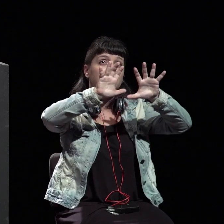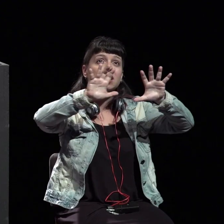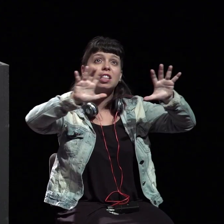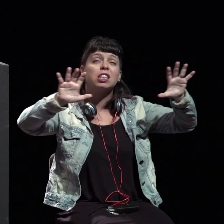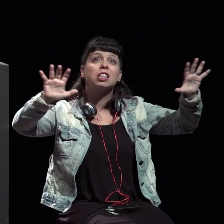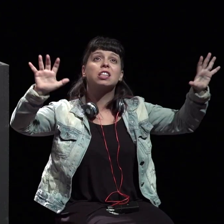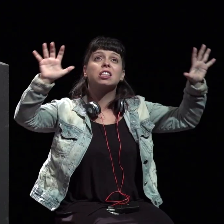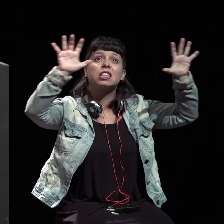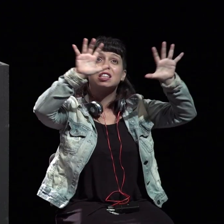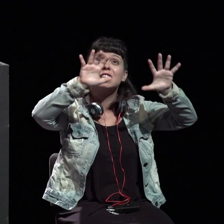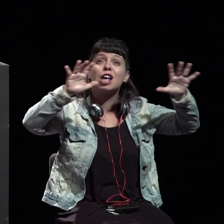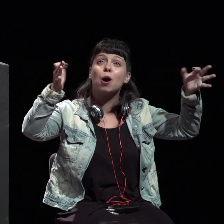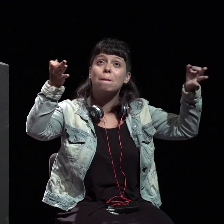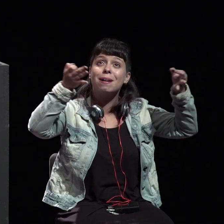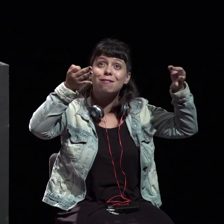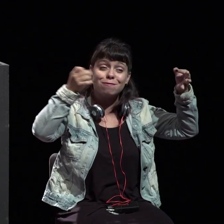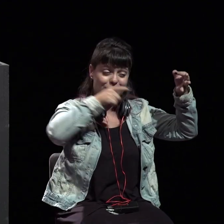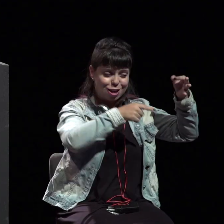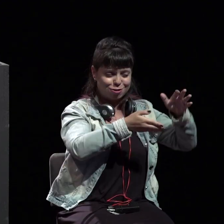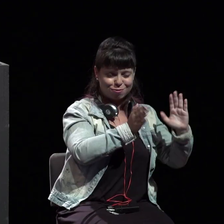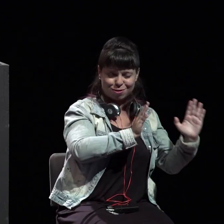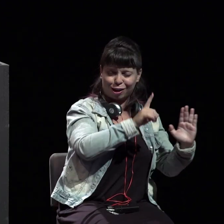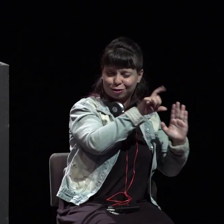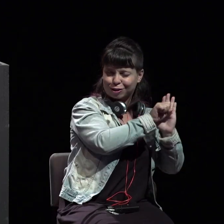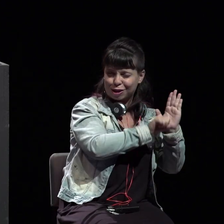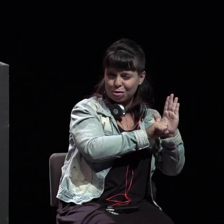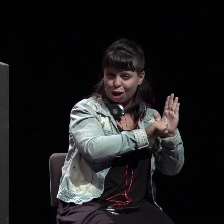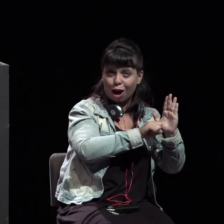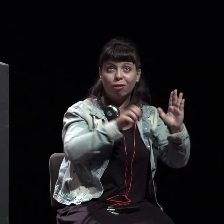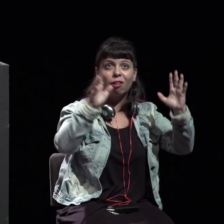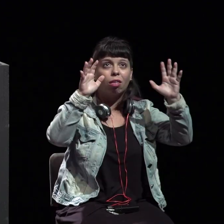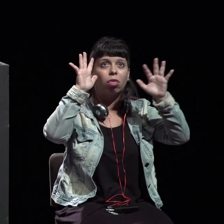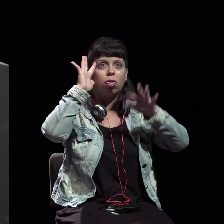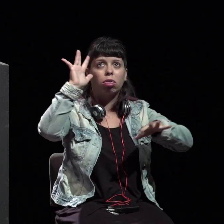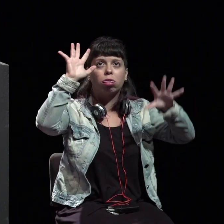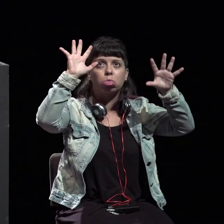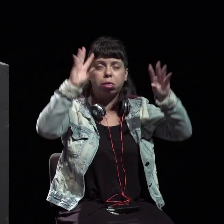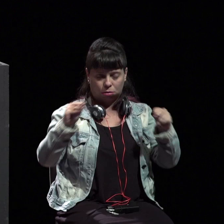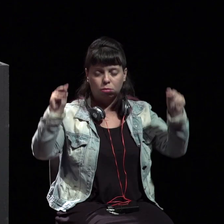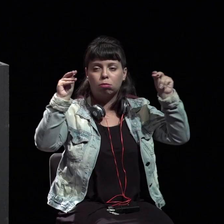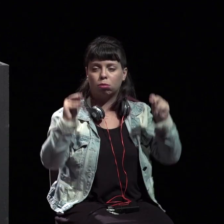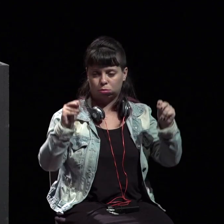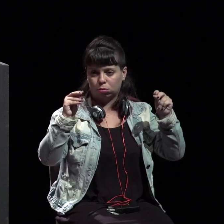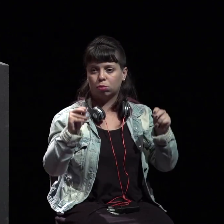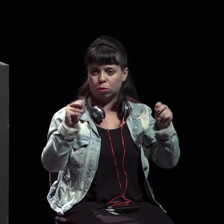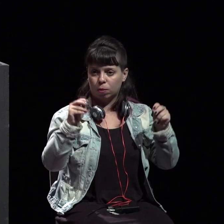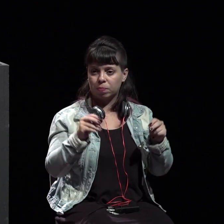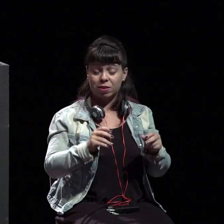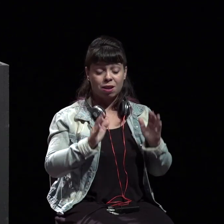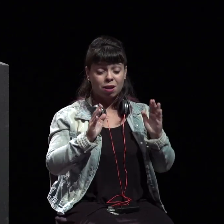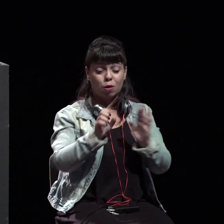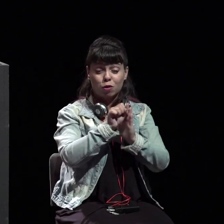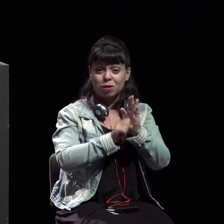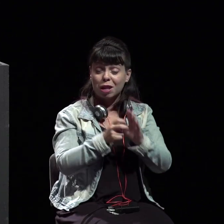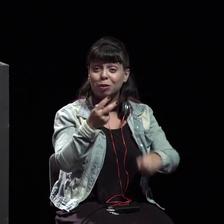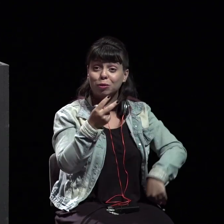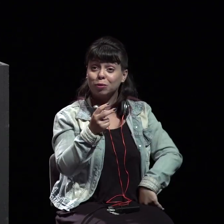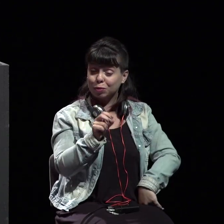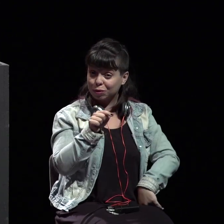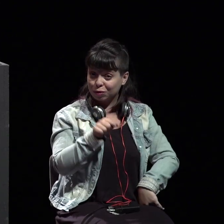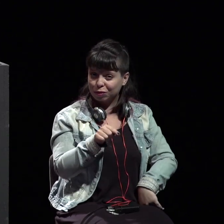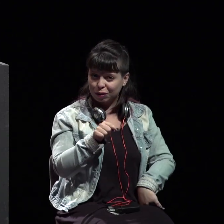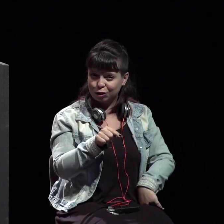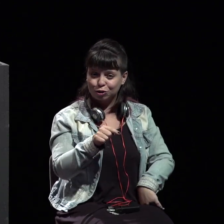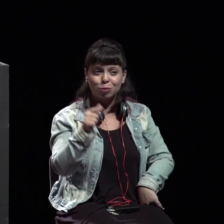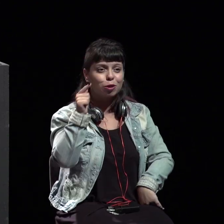pelo iluminismo fora uma ilusão. Mais do que uma ideia linear de progresso, o século XX, pelo triunfo